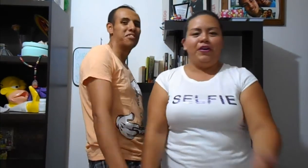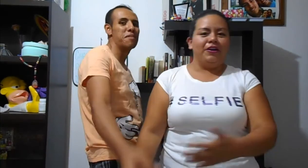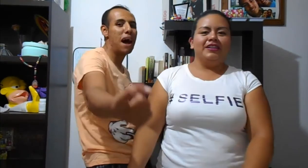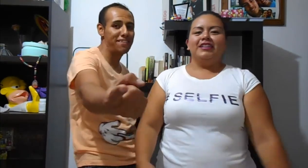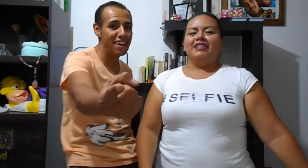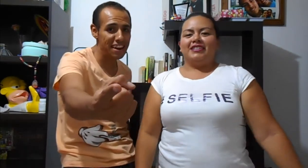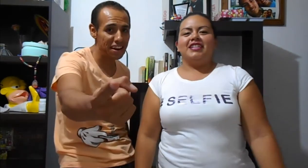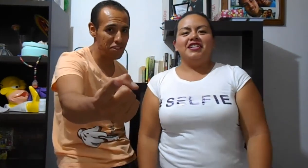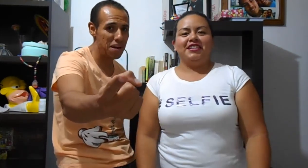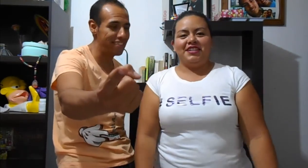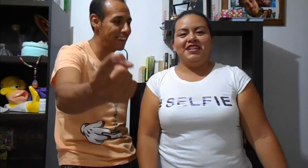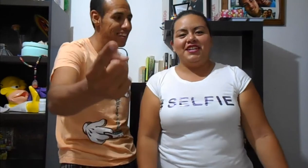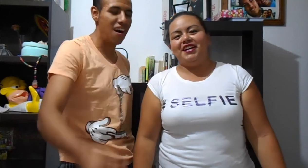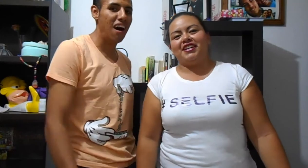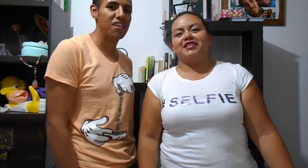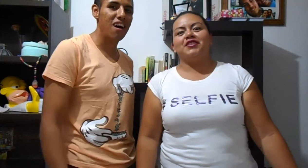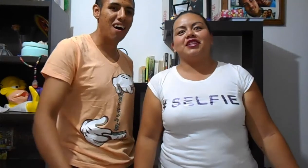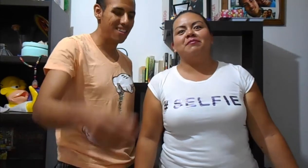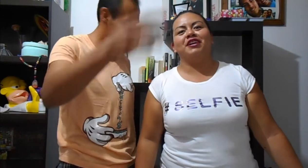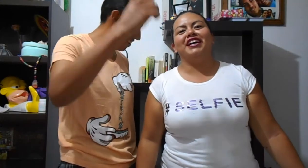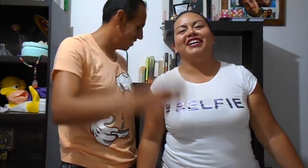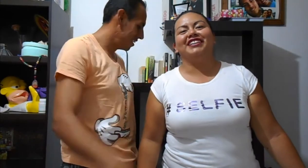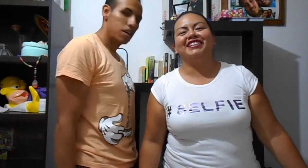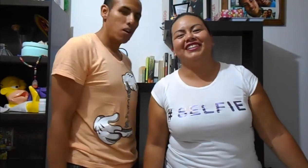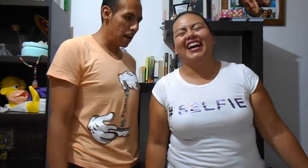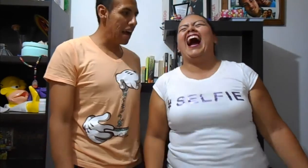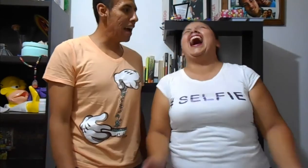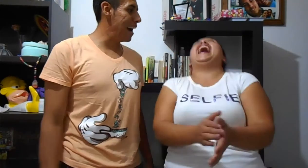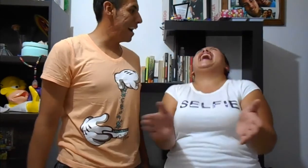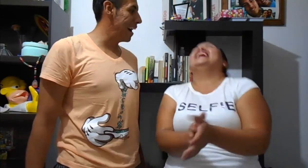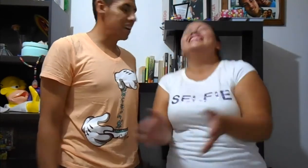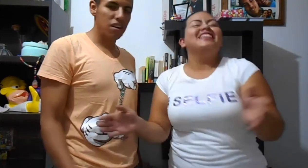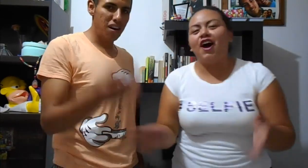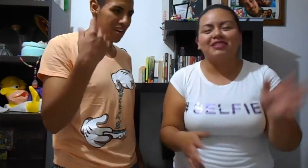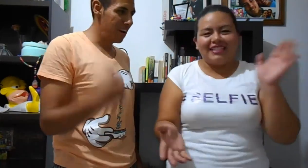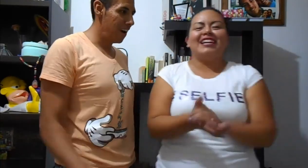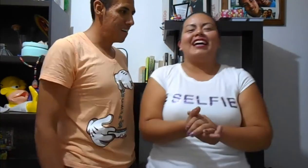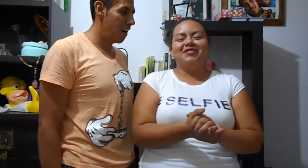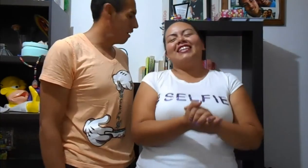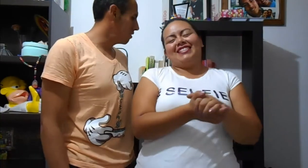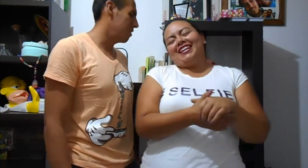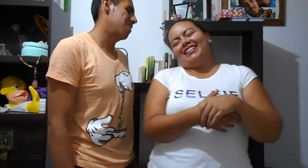se manchen, ¿eh? No se Sí, manchen, que no, se vista de no, no. mujer. ¡Hola! No, No, ustedes no, digan, ustedes digan. no.